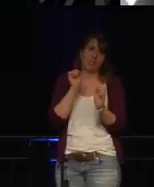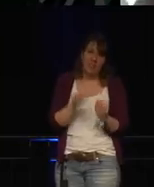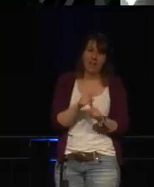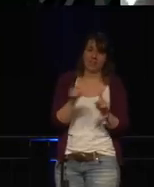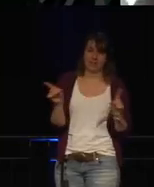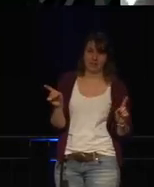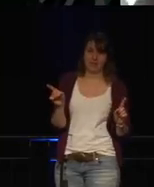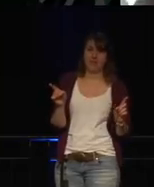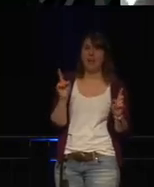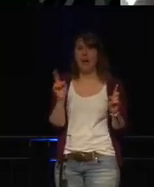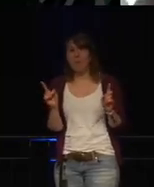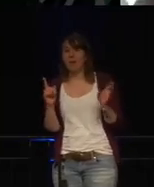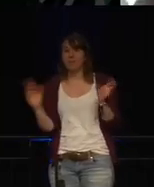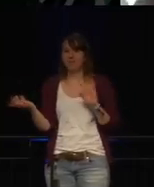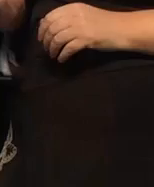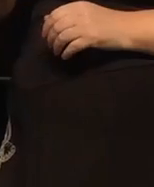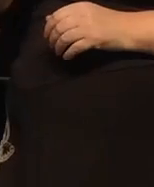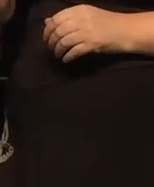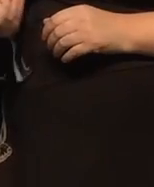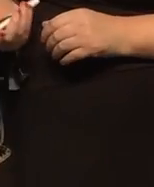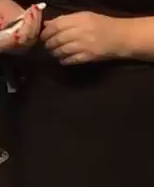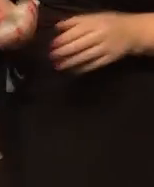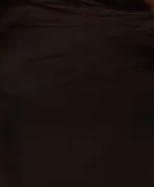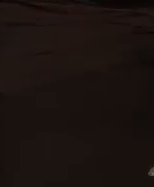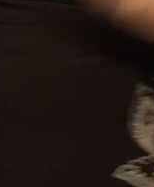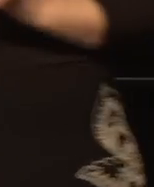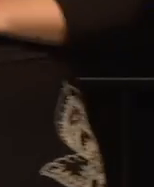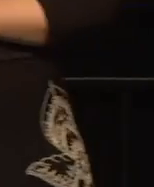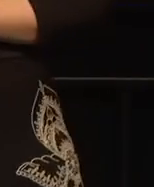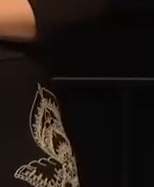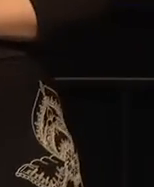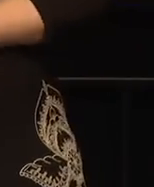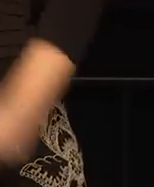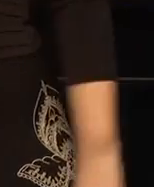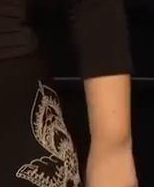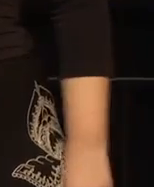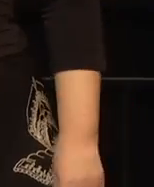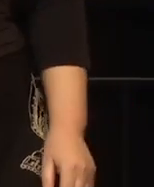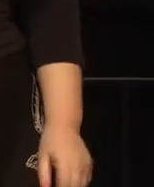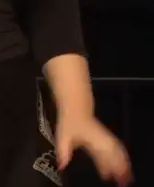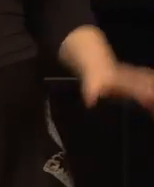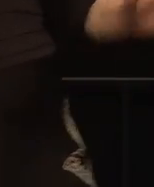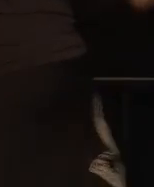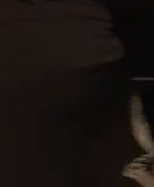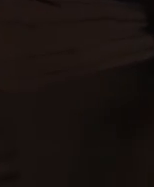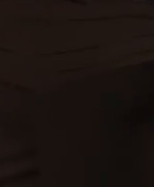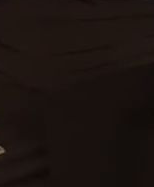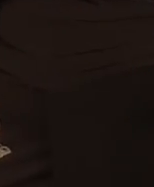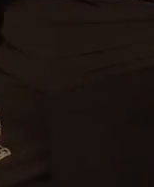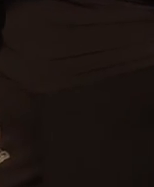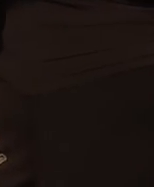recolectados, de manera que se borren. Así